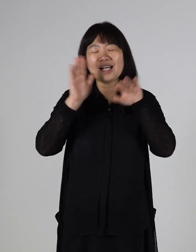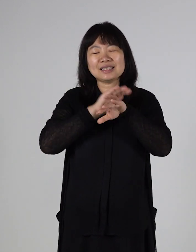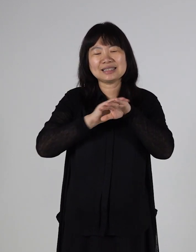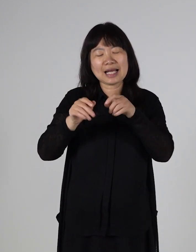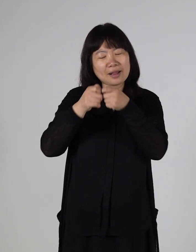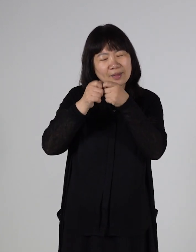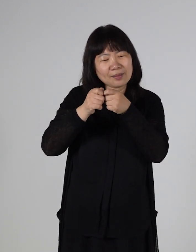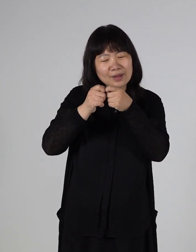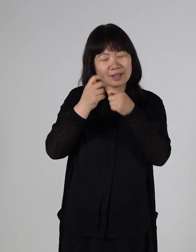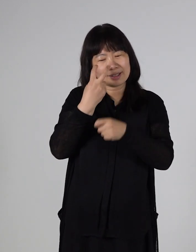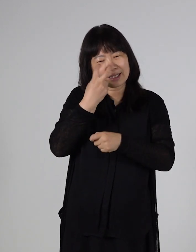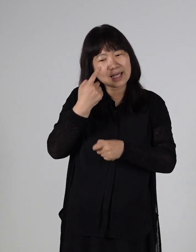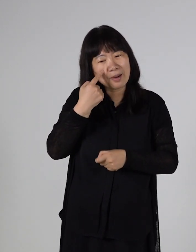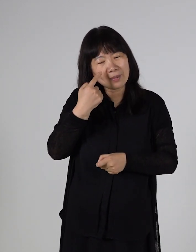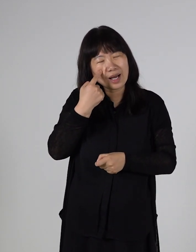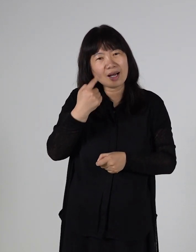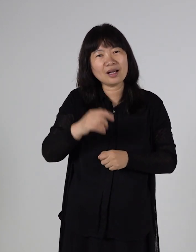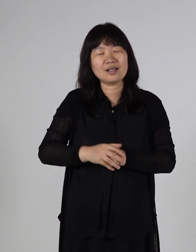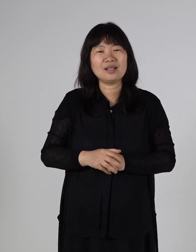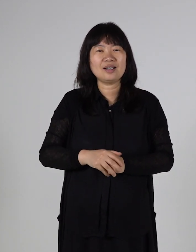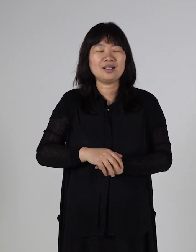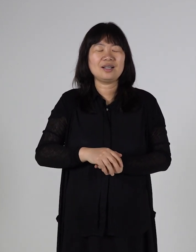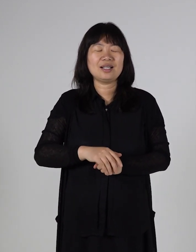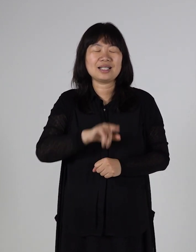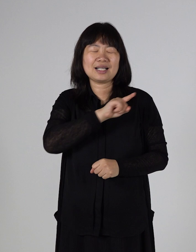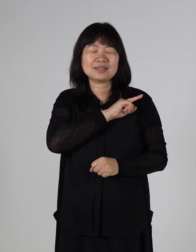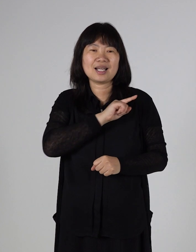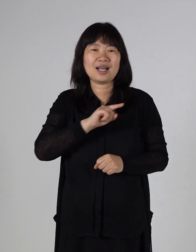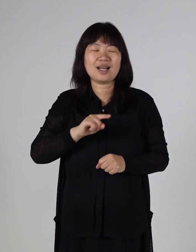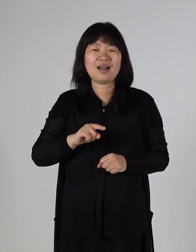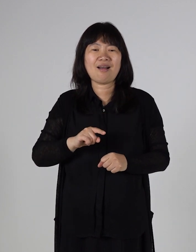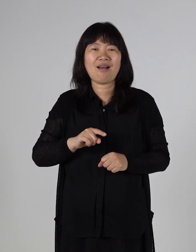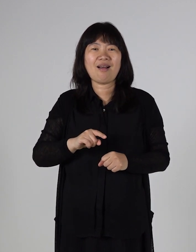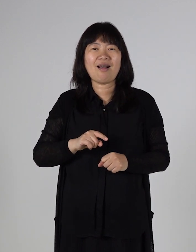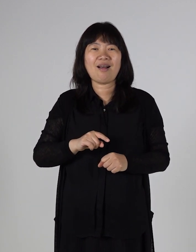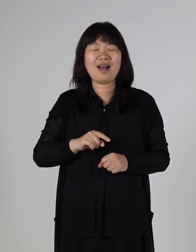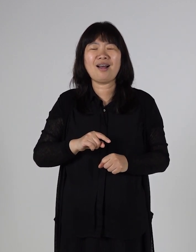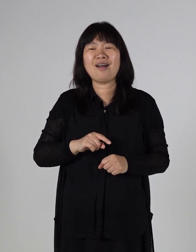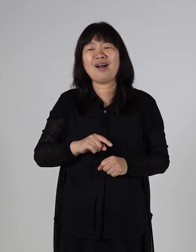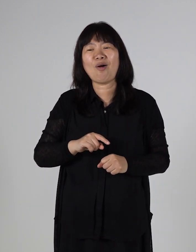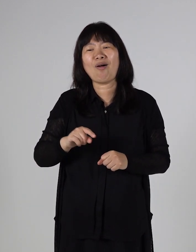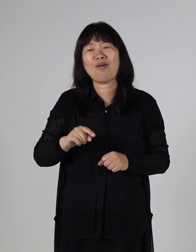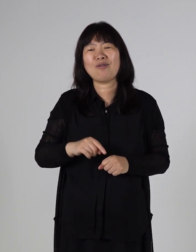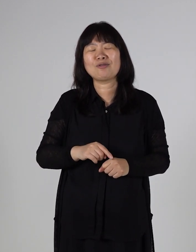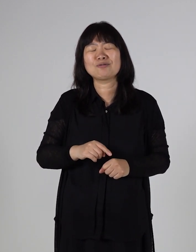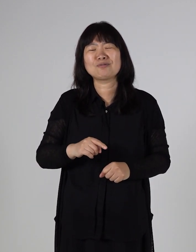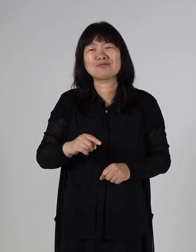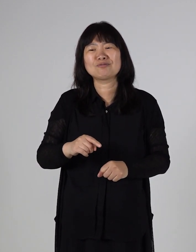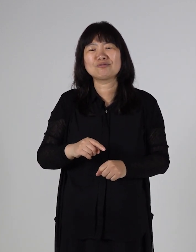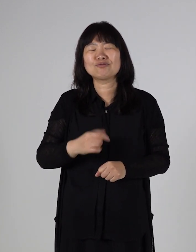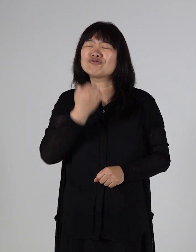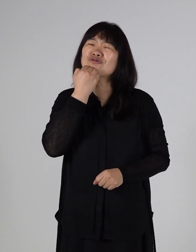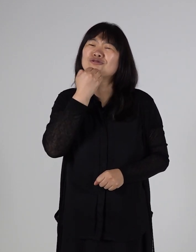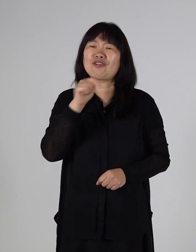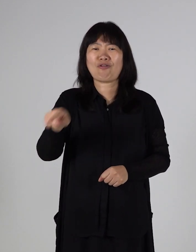관찰해 보면 가장 허무맹랑한 것들이 이것들이에요.